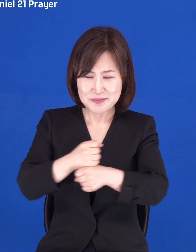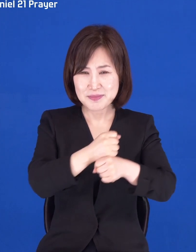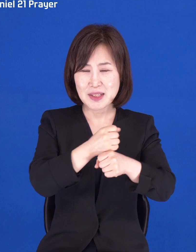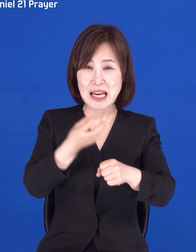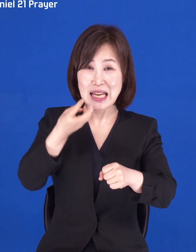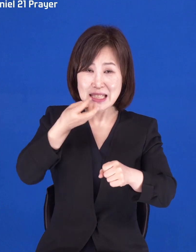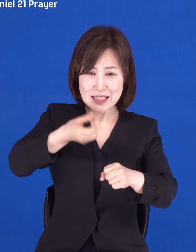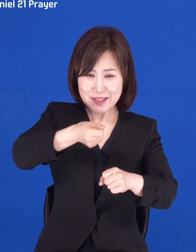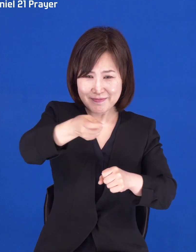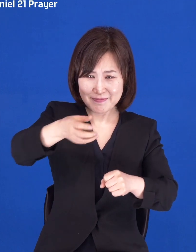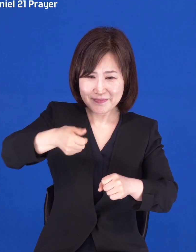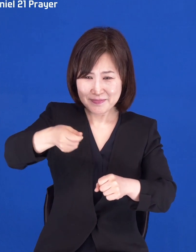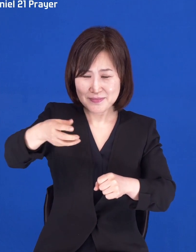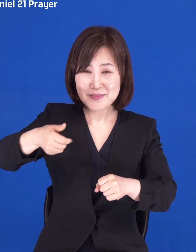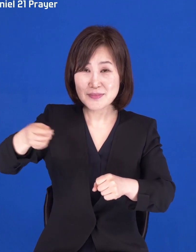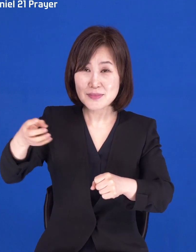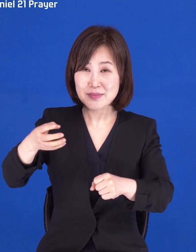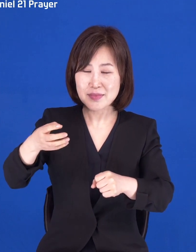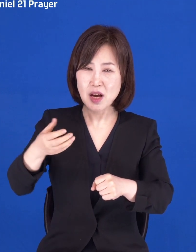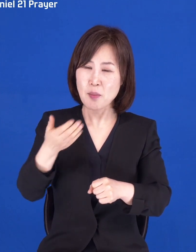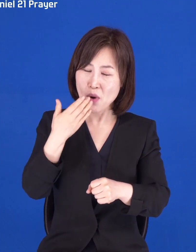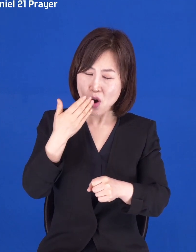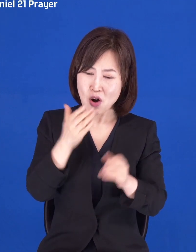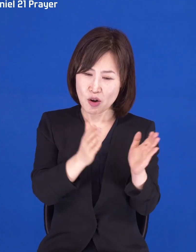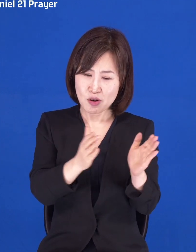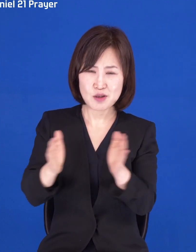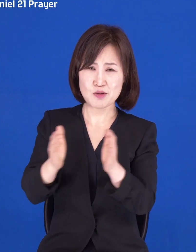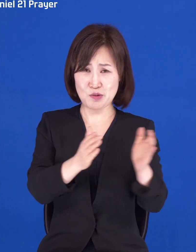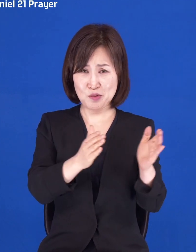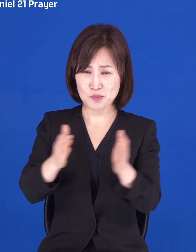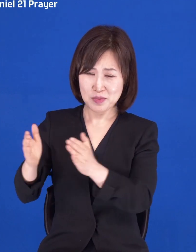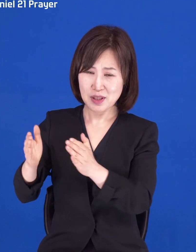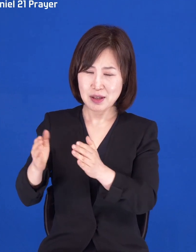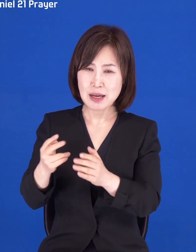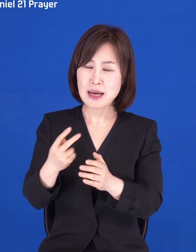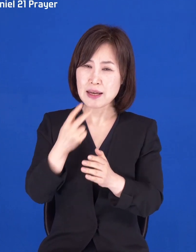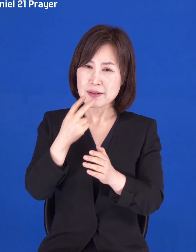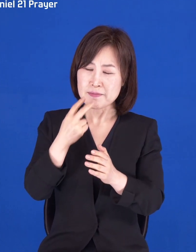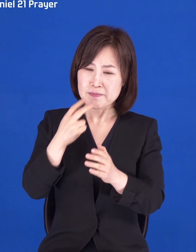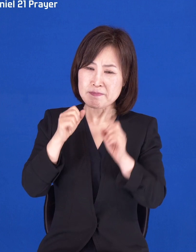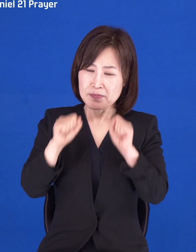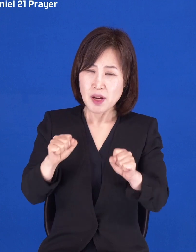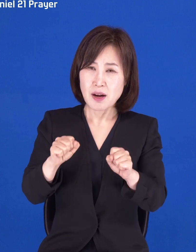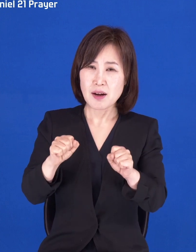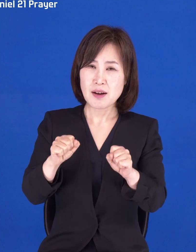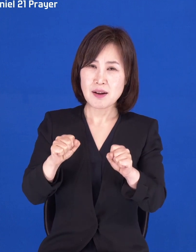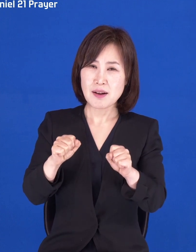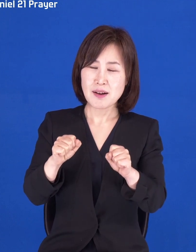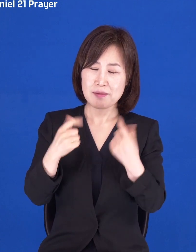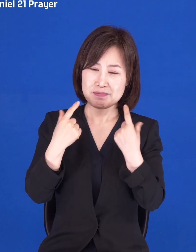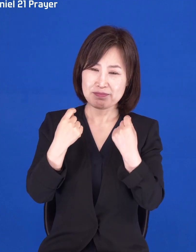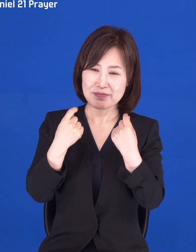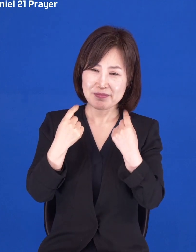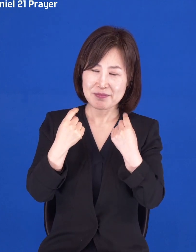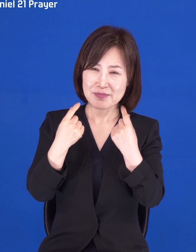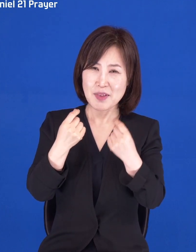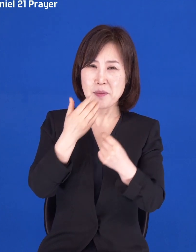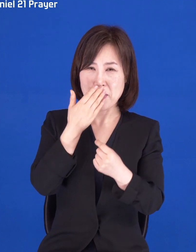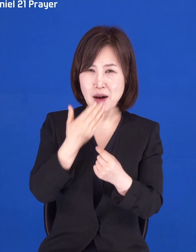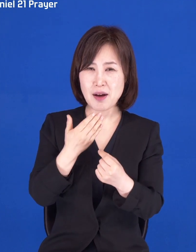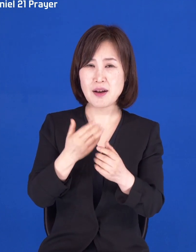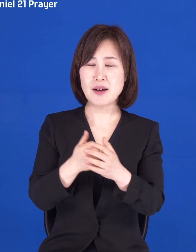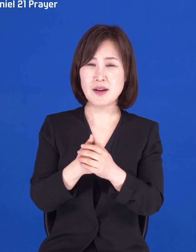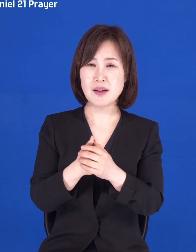심어 식량에 보태면서 생명에 지장 없이 살아갈 수가 있었습니다.